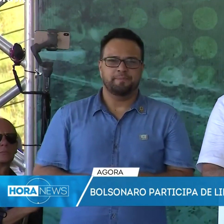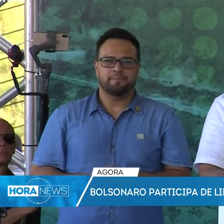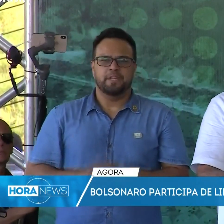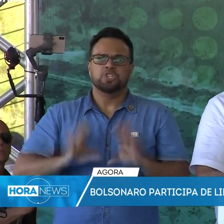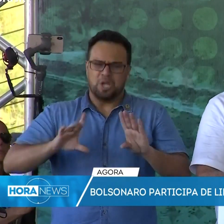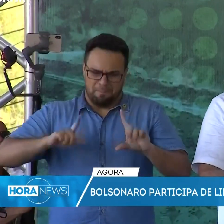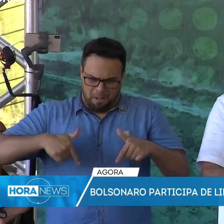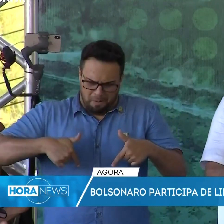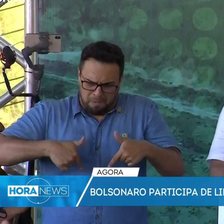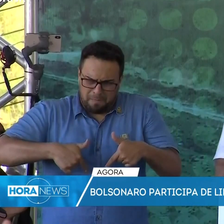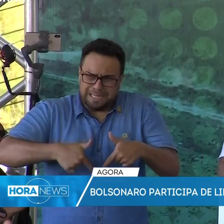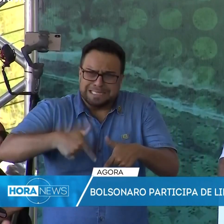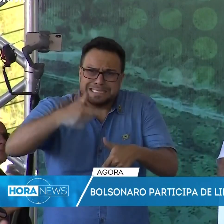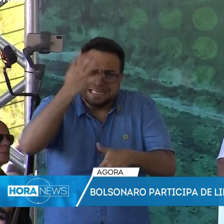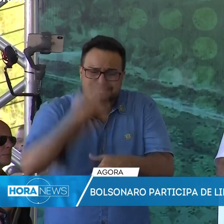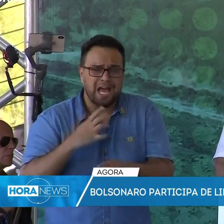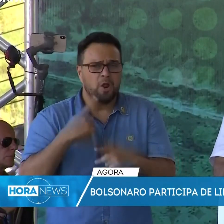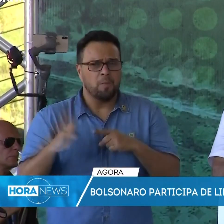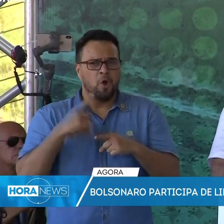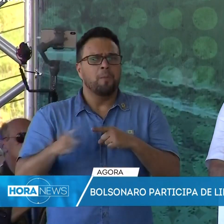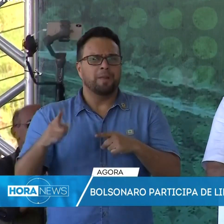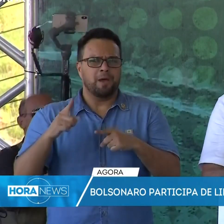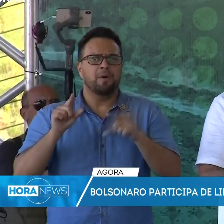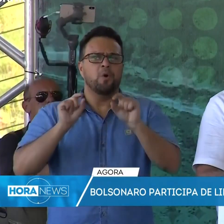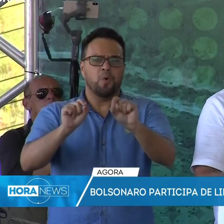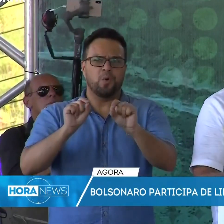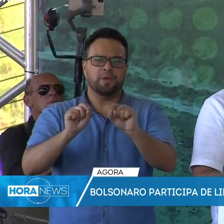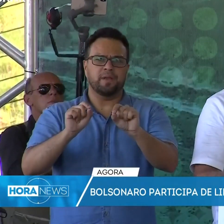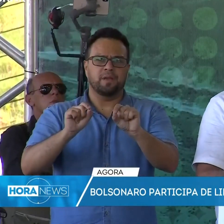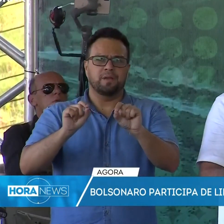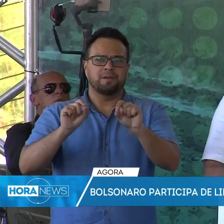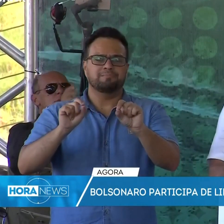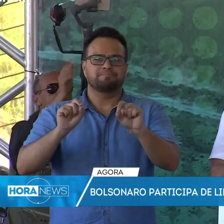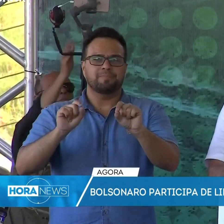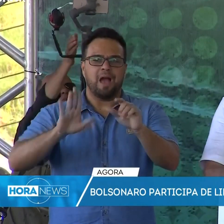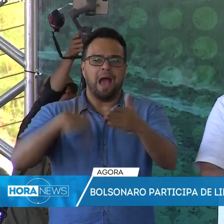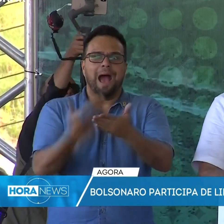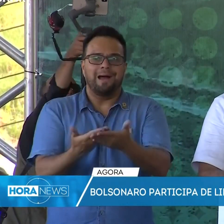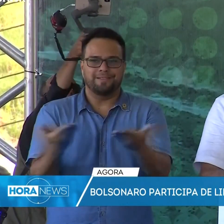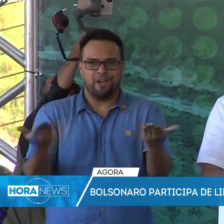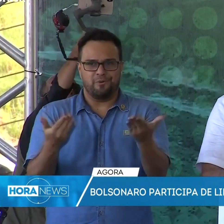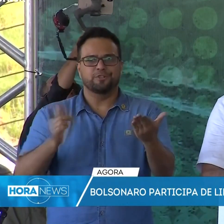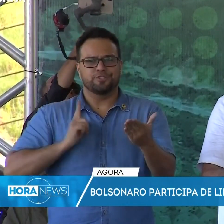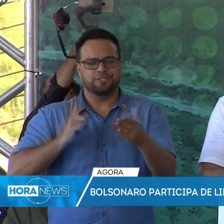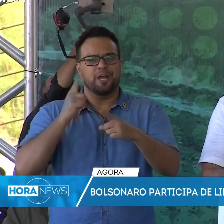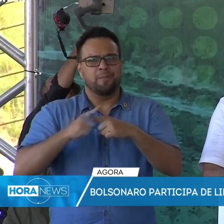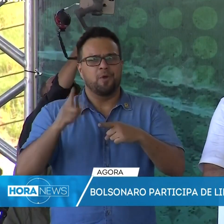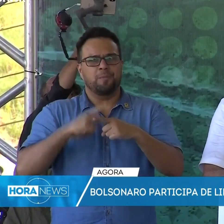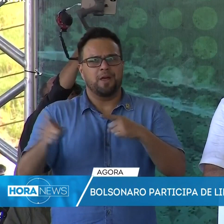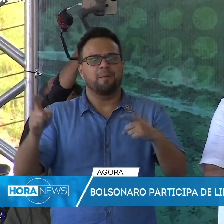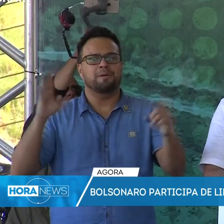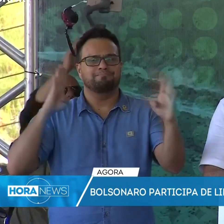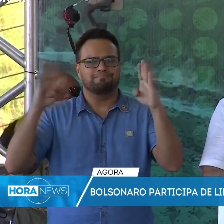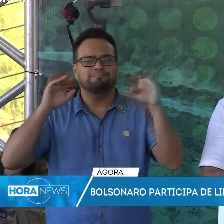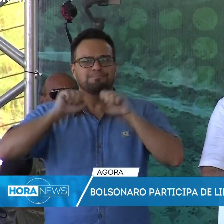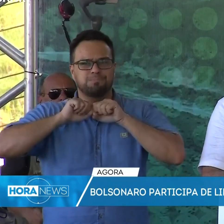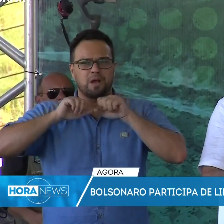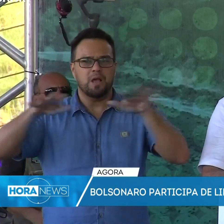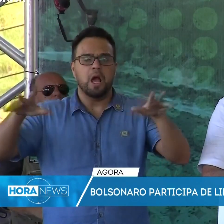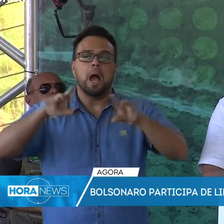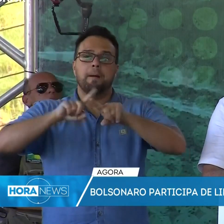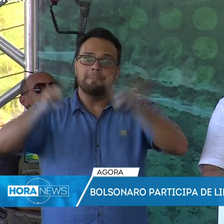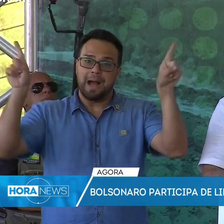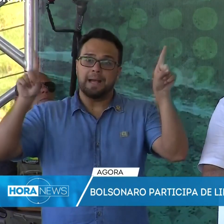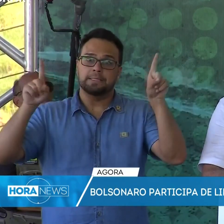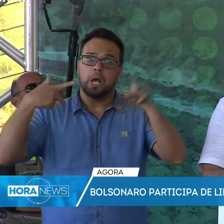Enfrentamos um sério problema o ano passado. Persiste ainda no corrente ano. Mas graças à